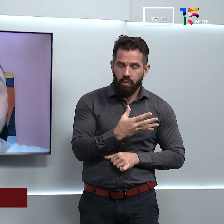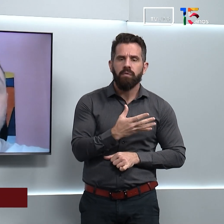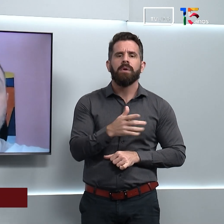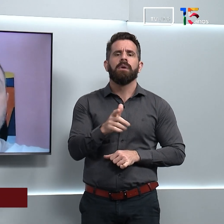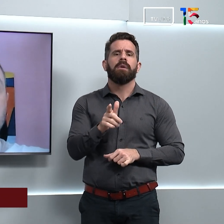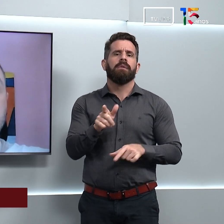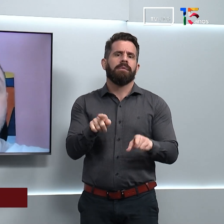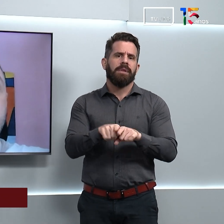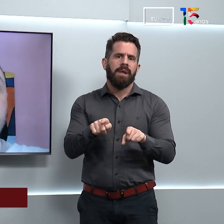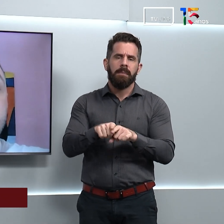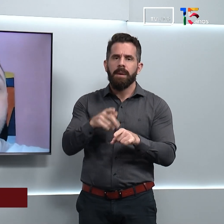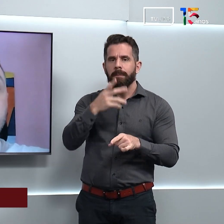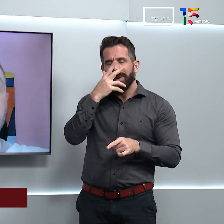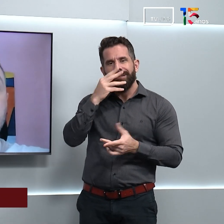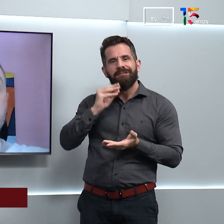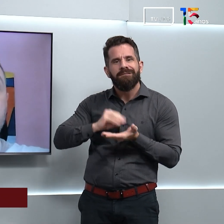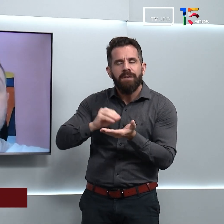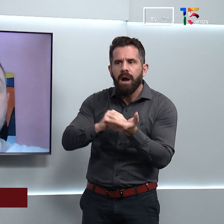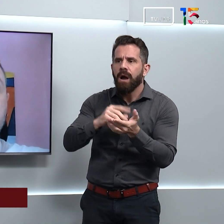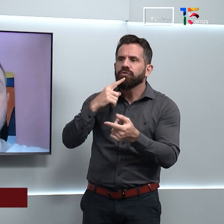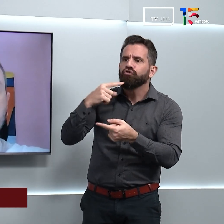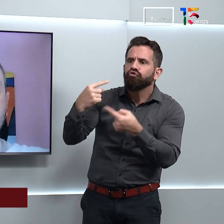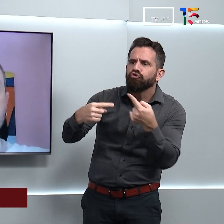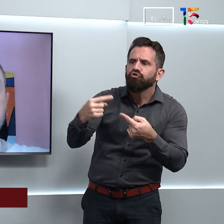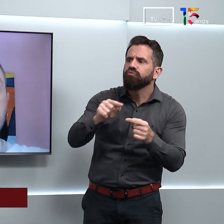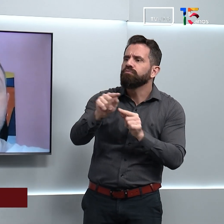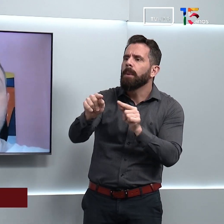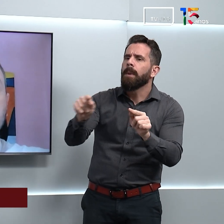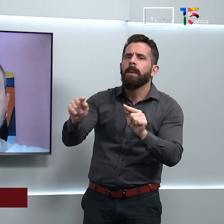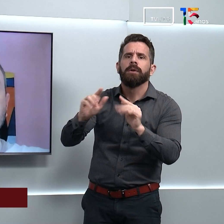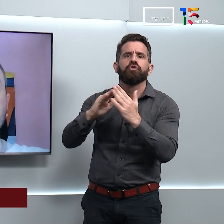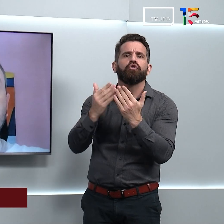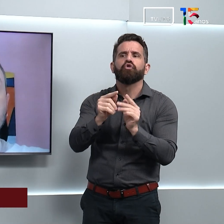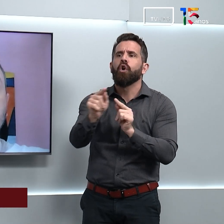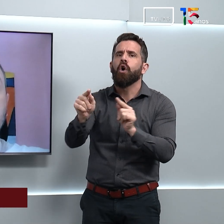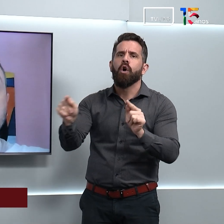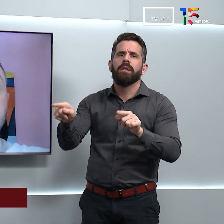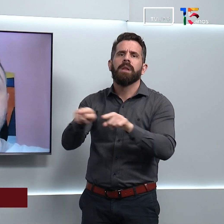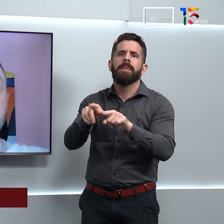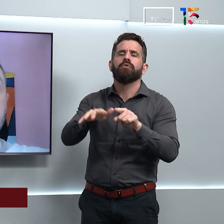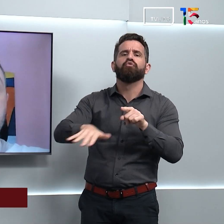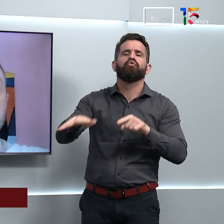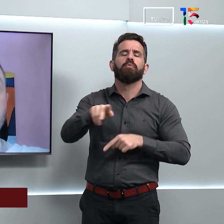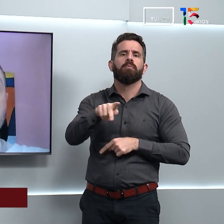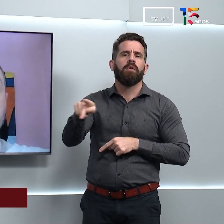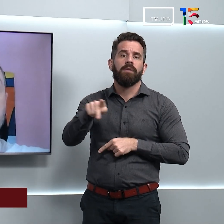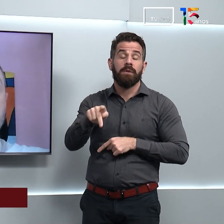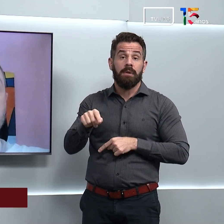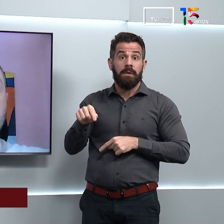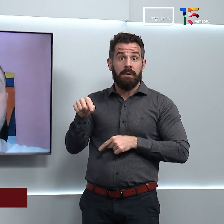os professores, né, as redes estaduais de educação, a gente pode falar sim que